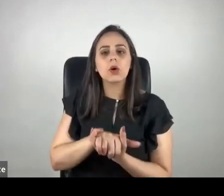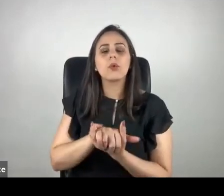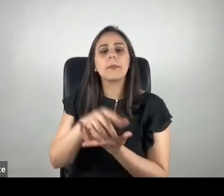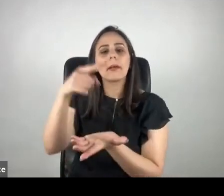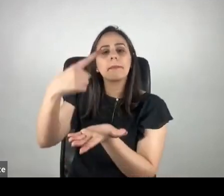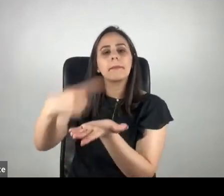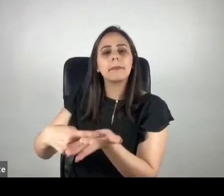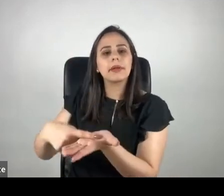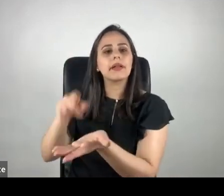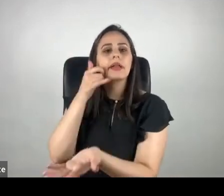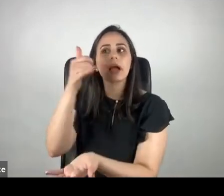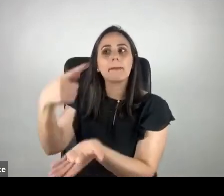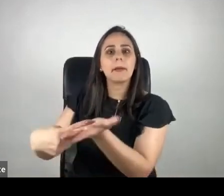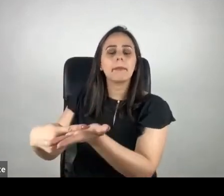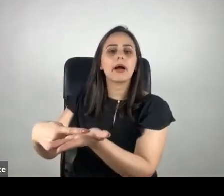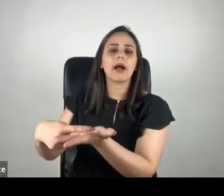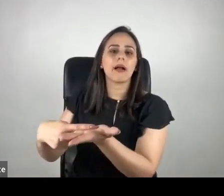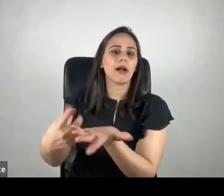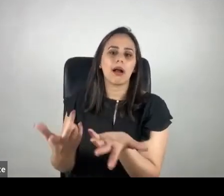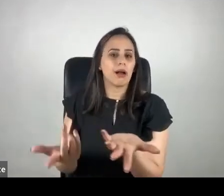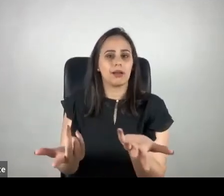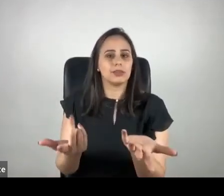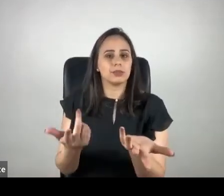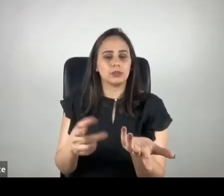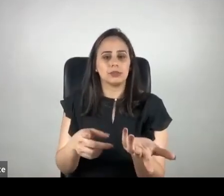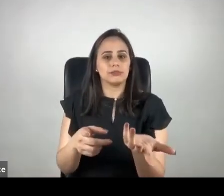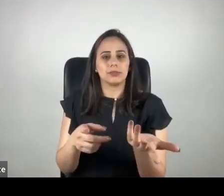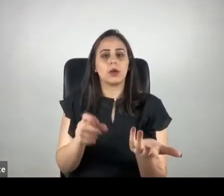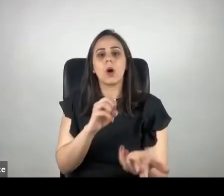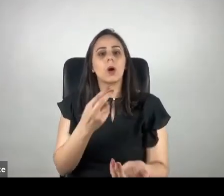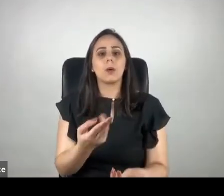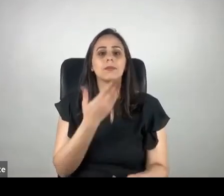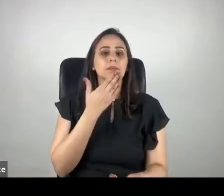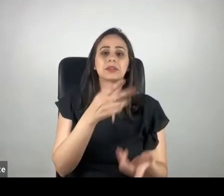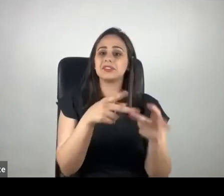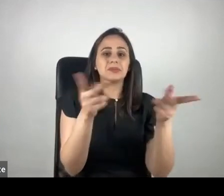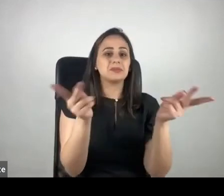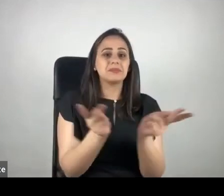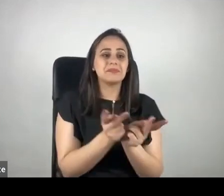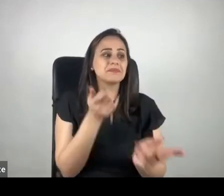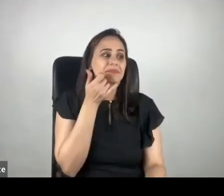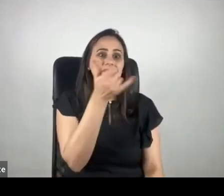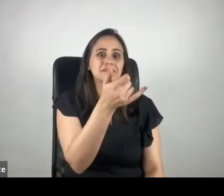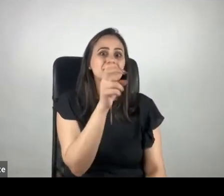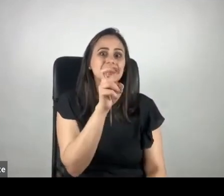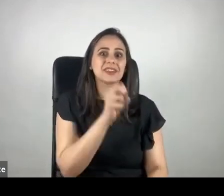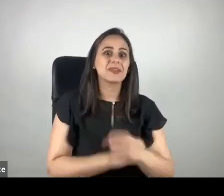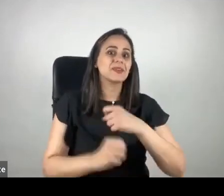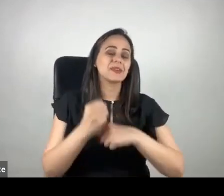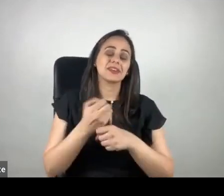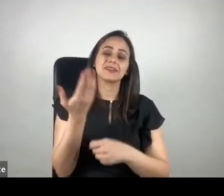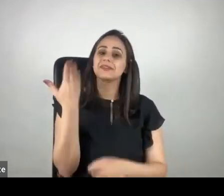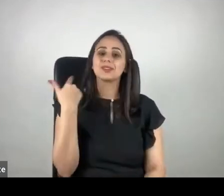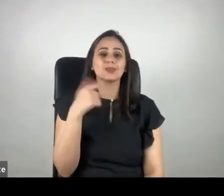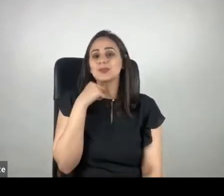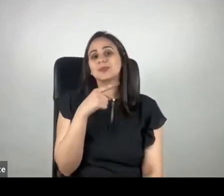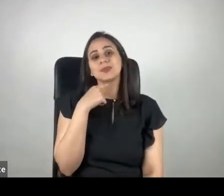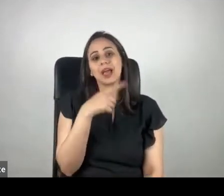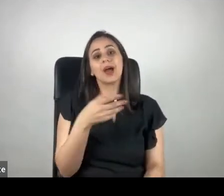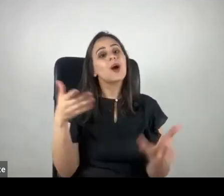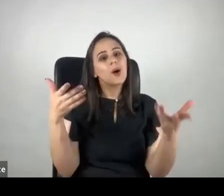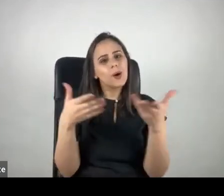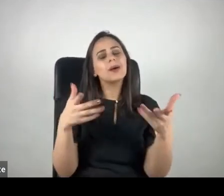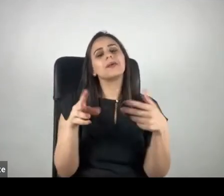essa consulta. A gente pode fazer esse happy hour. Thierry pede uma pista. 5 anos atrás não era possível, mas hoje, com